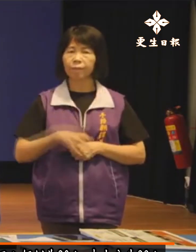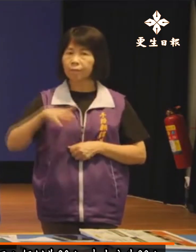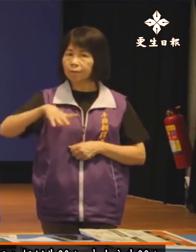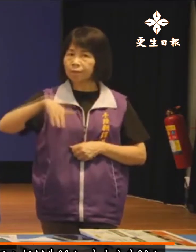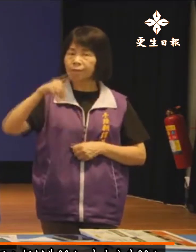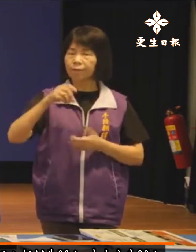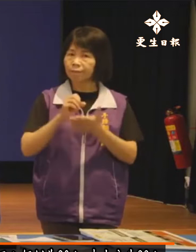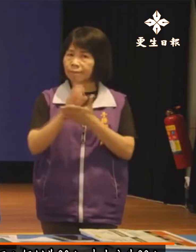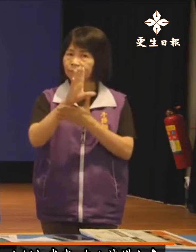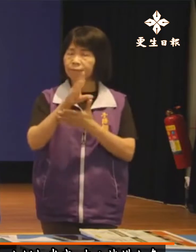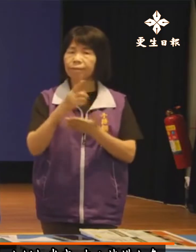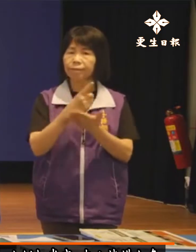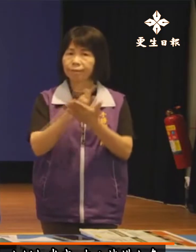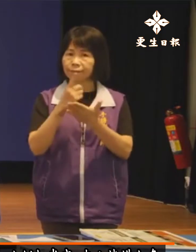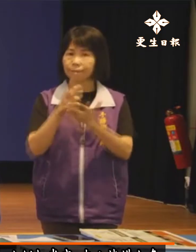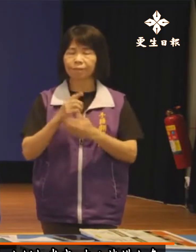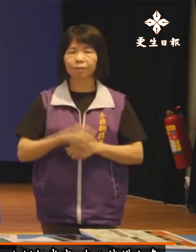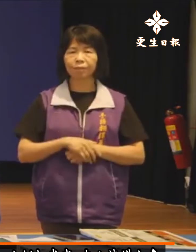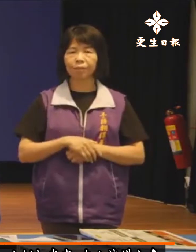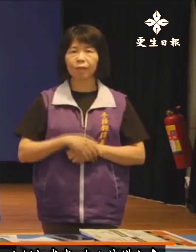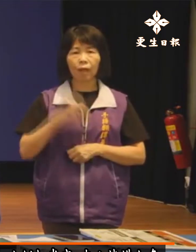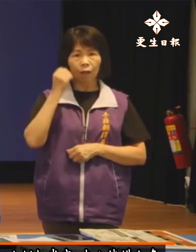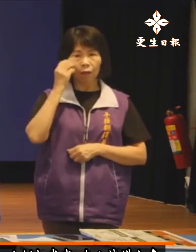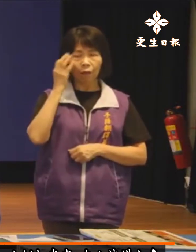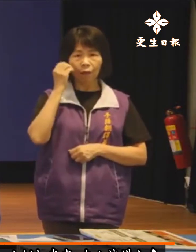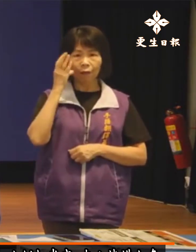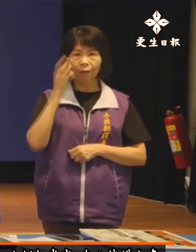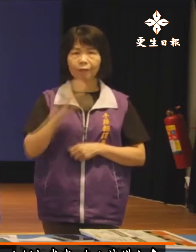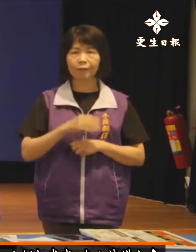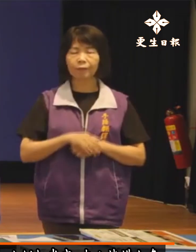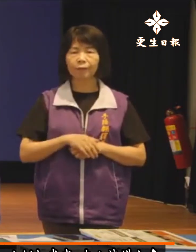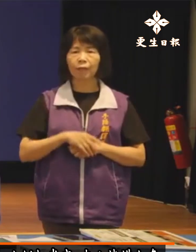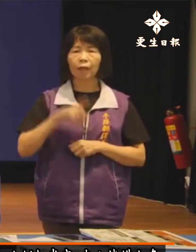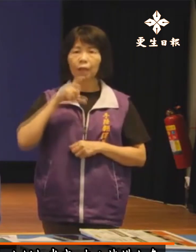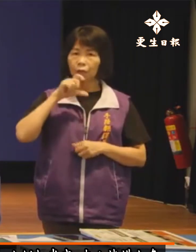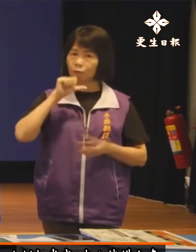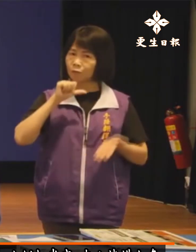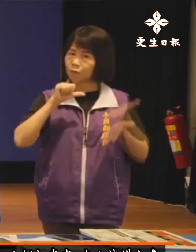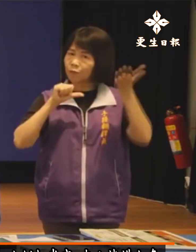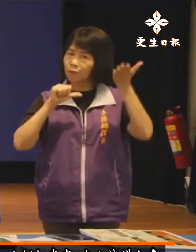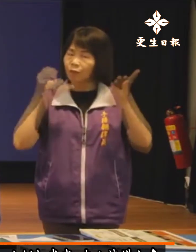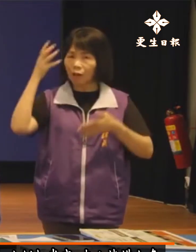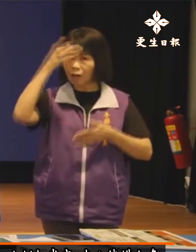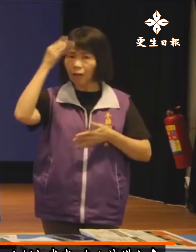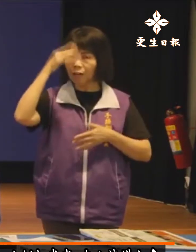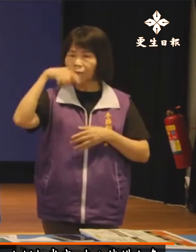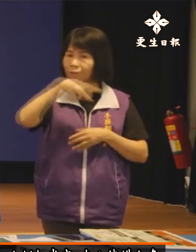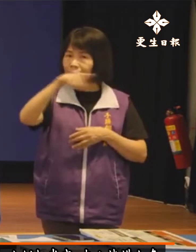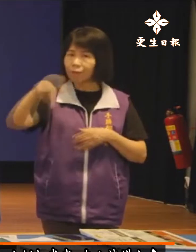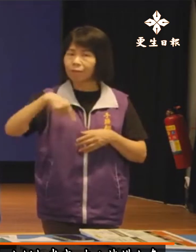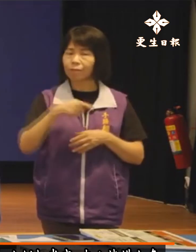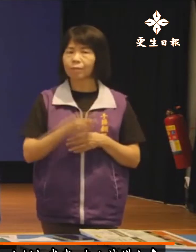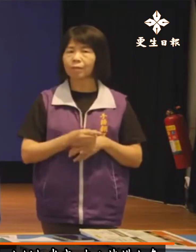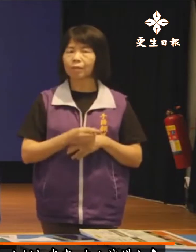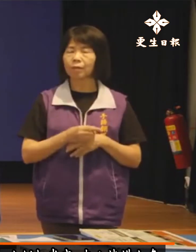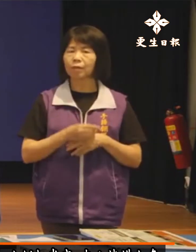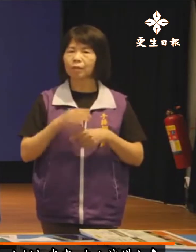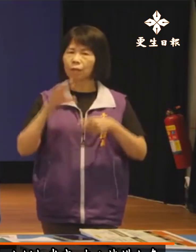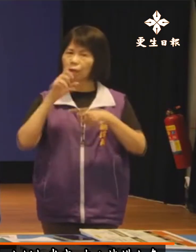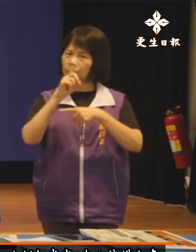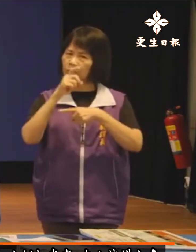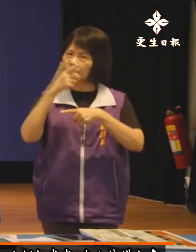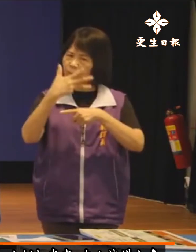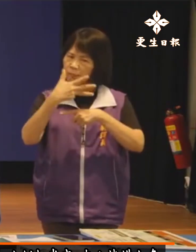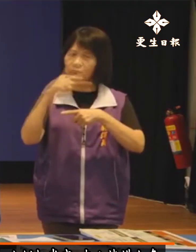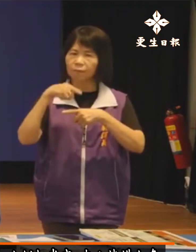那基本上首先先报告各位，我们的整个花莲县的65岁以上的老人，